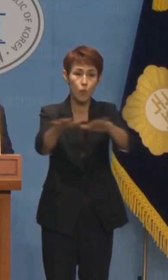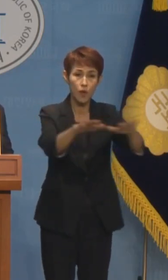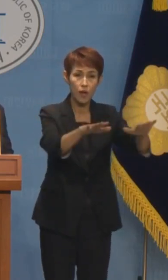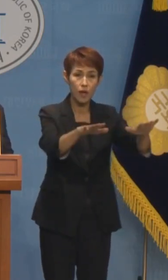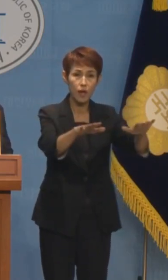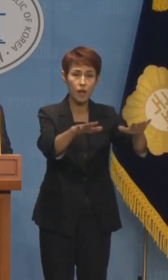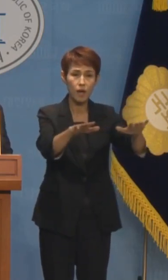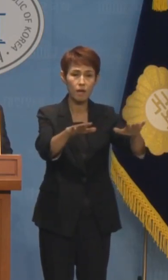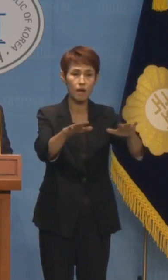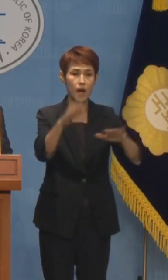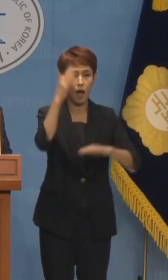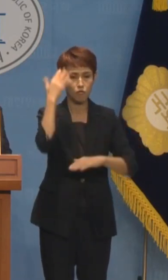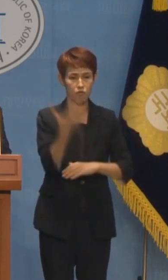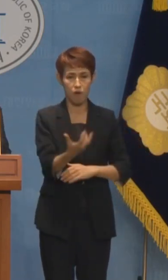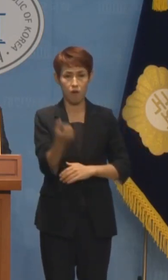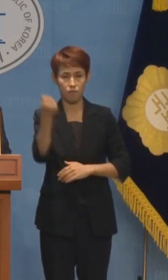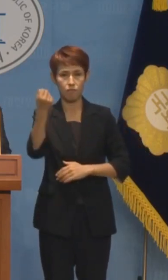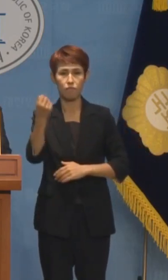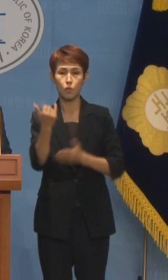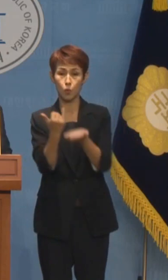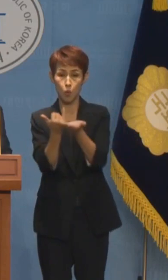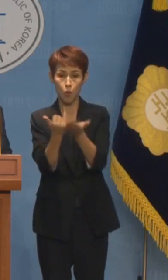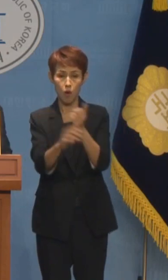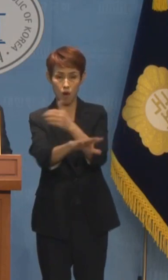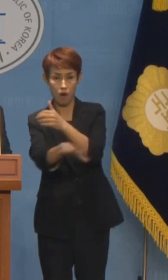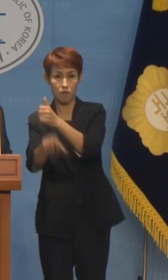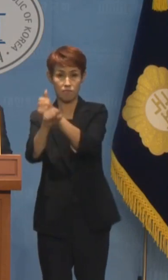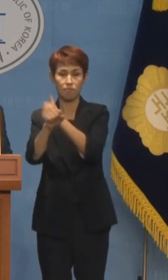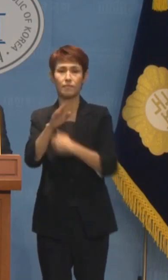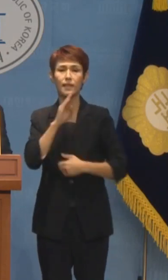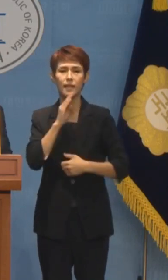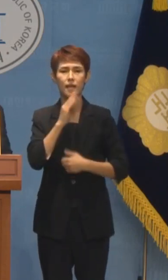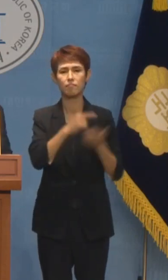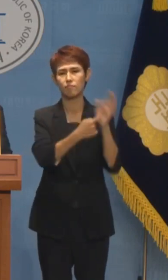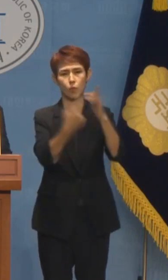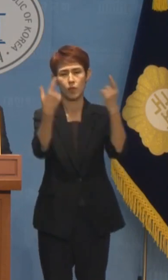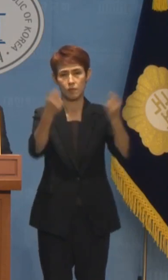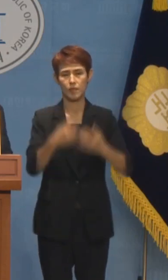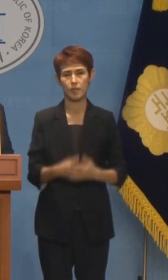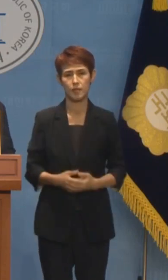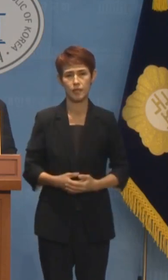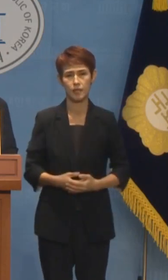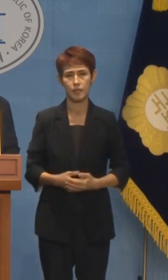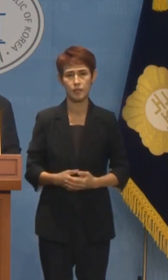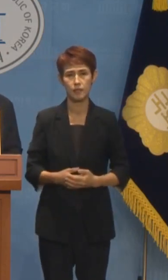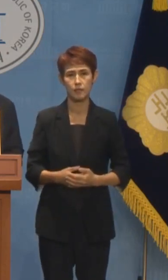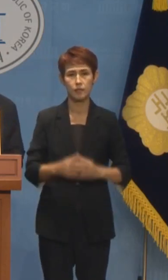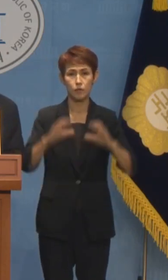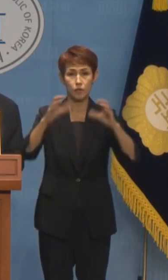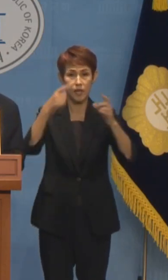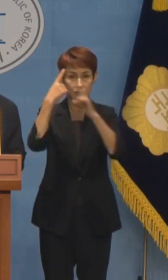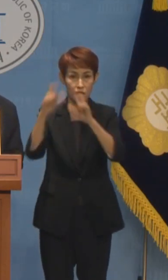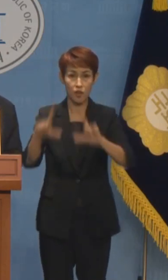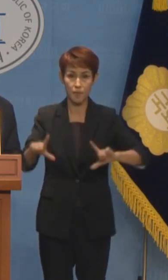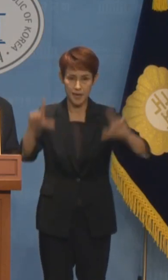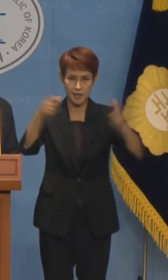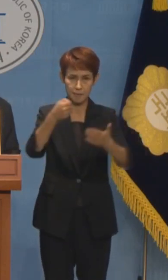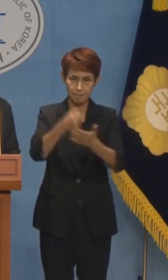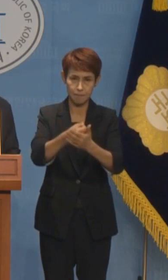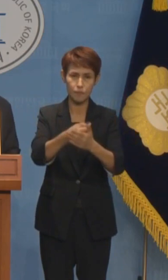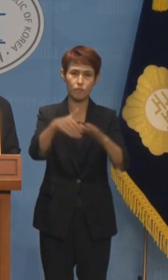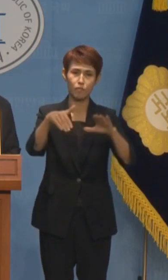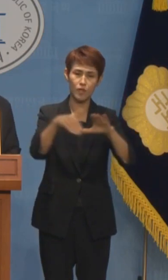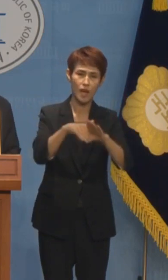국민의 인식을 높을 수 있는 계기가 될 수 있을 것입니다 정부 사원에서 이날를 성대하게 기념하고 문화예술 학술 활동을